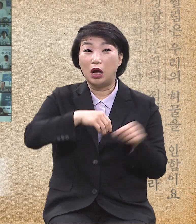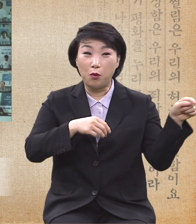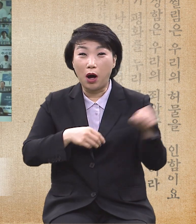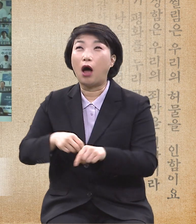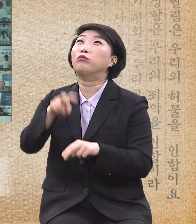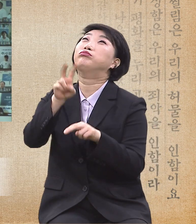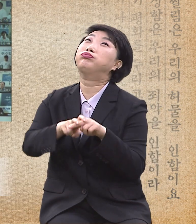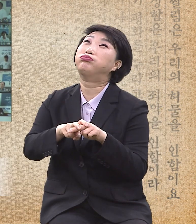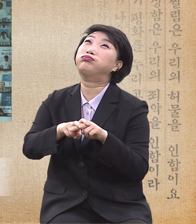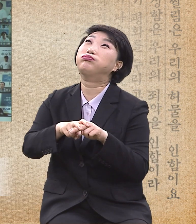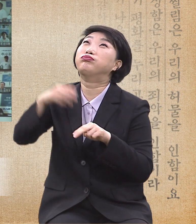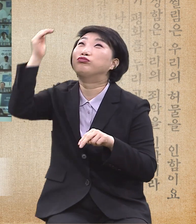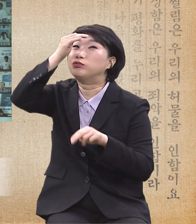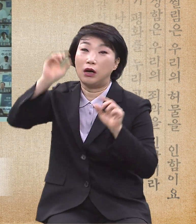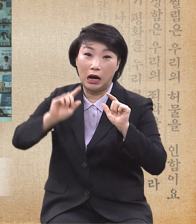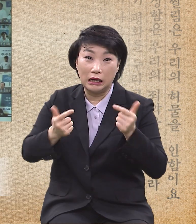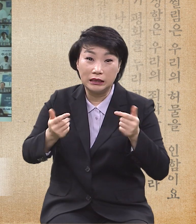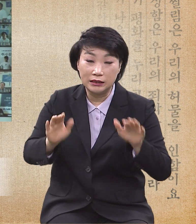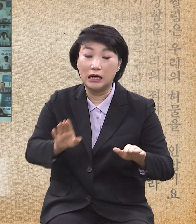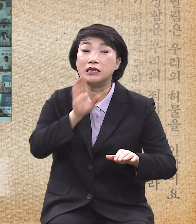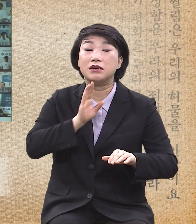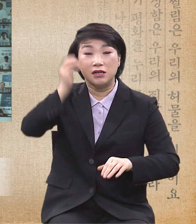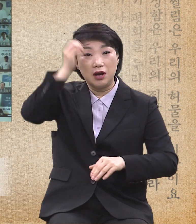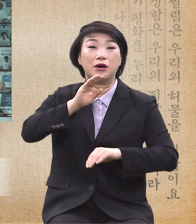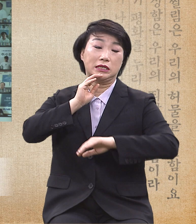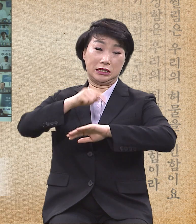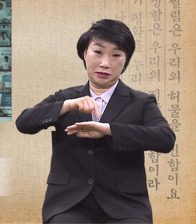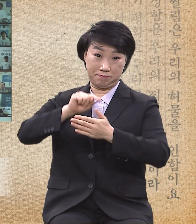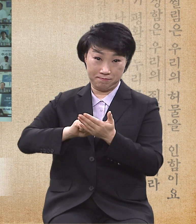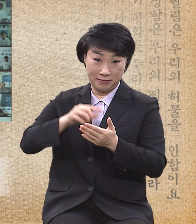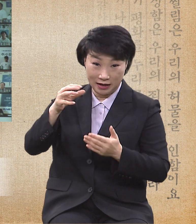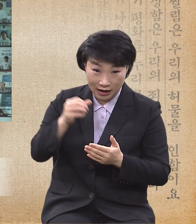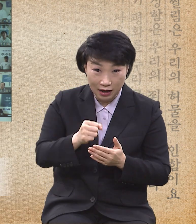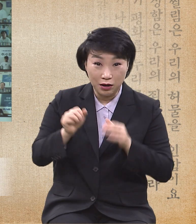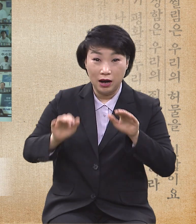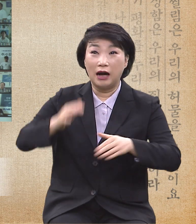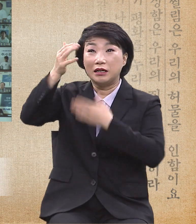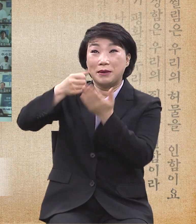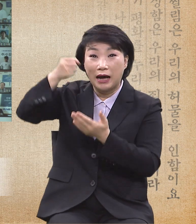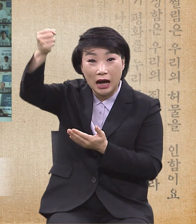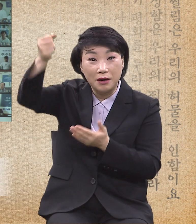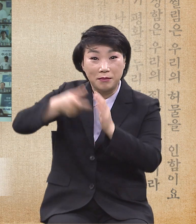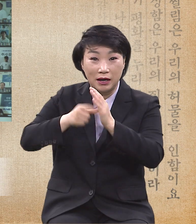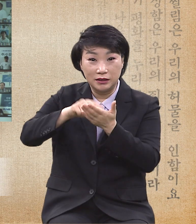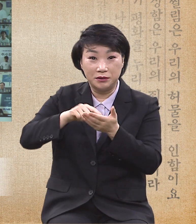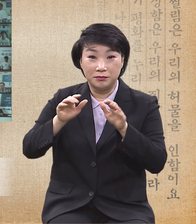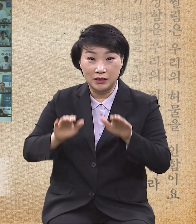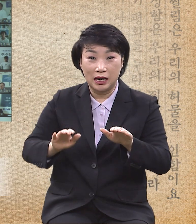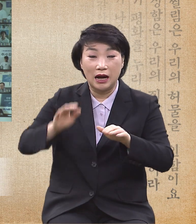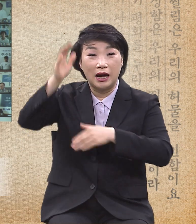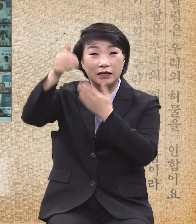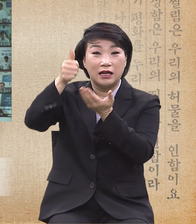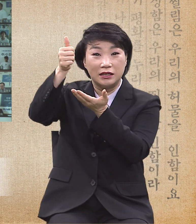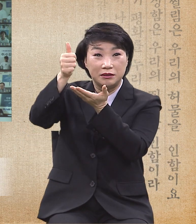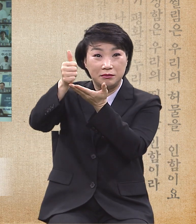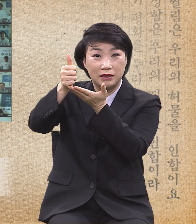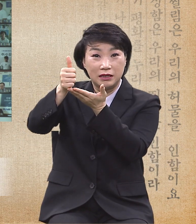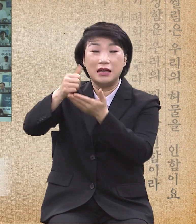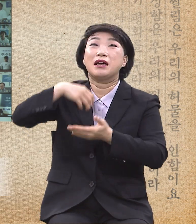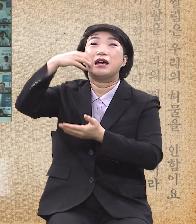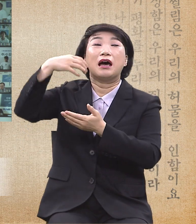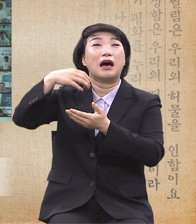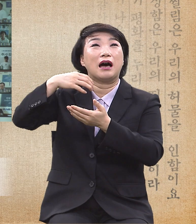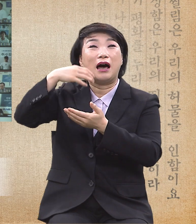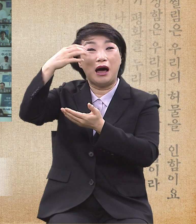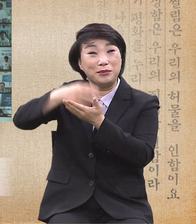게 예배가 아니요. 신령과 진정이라고는 하나님이 받으실 만한, 하나님이